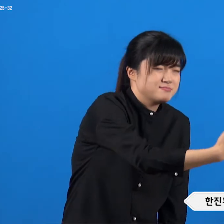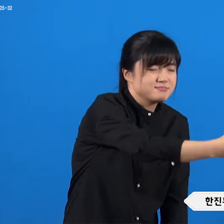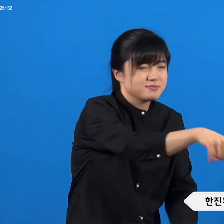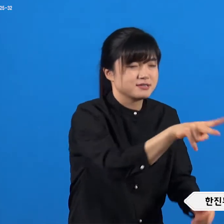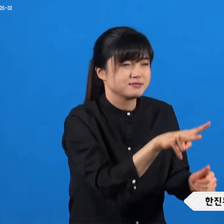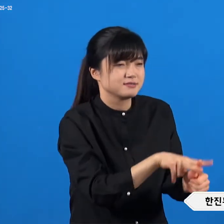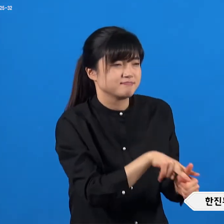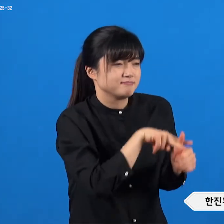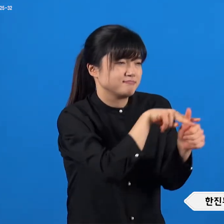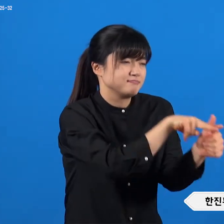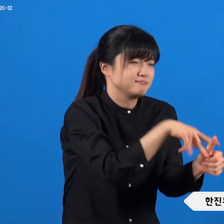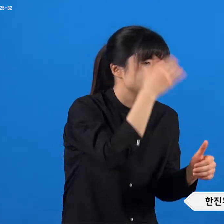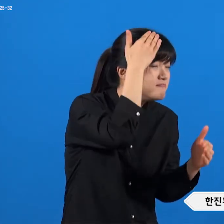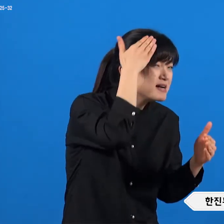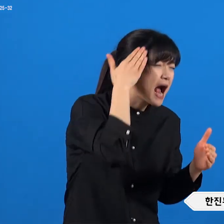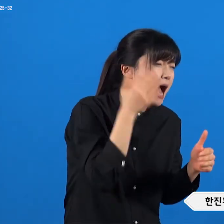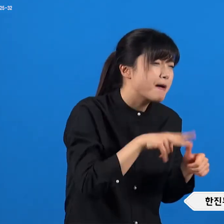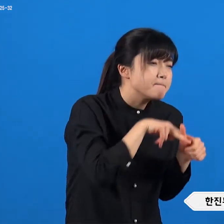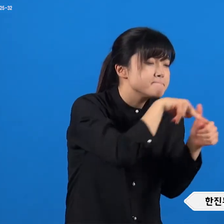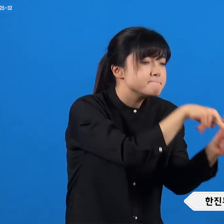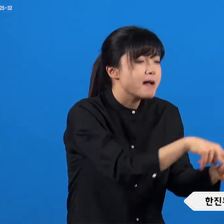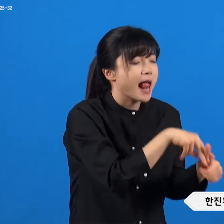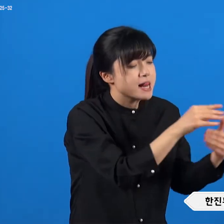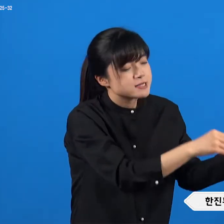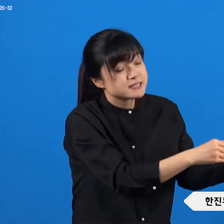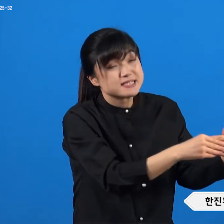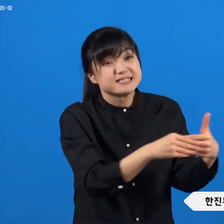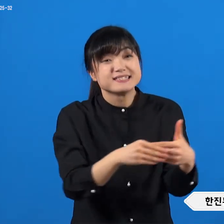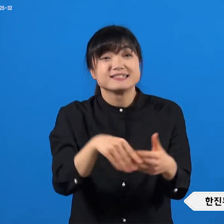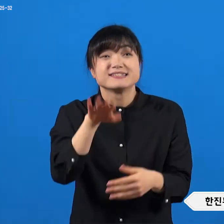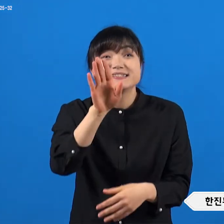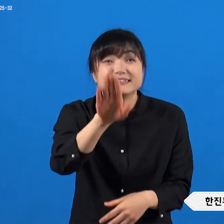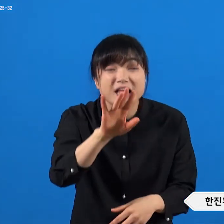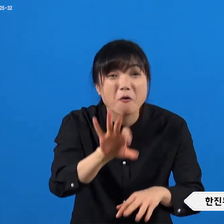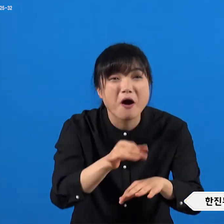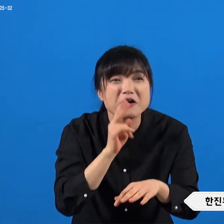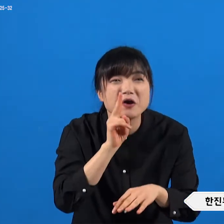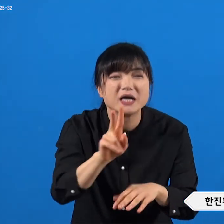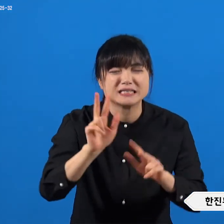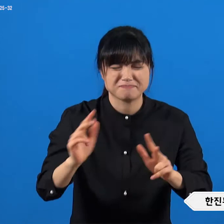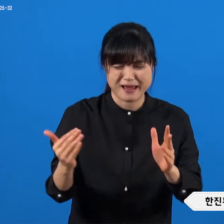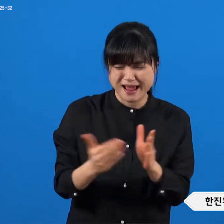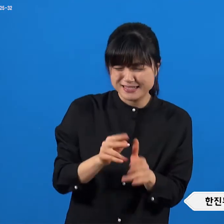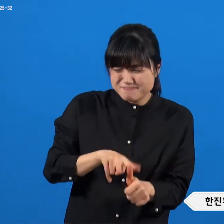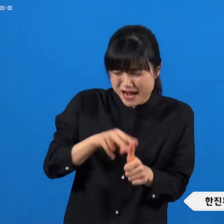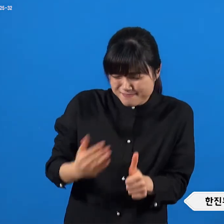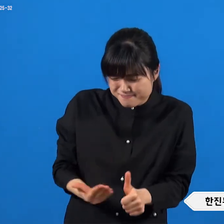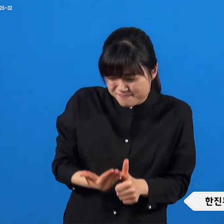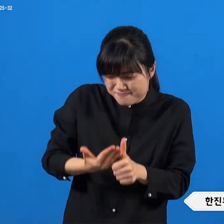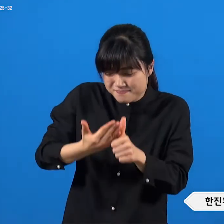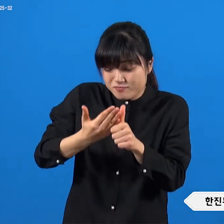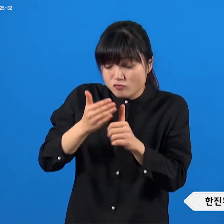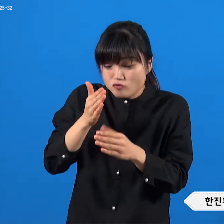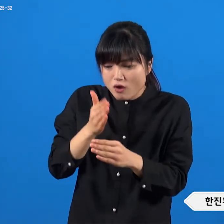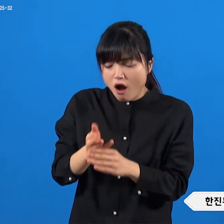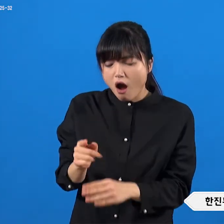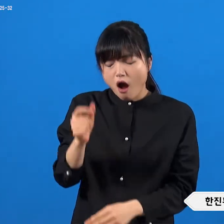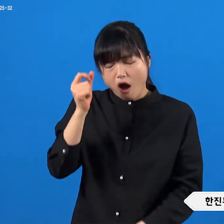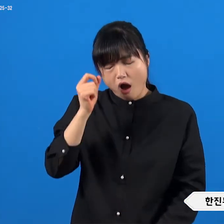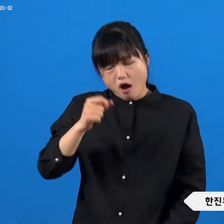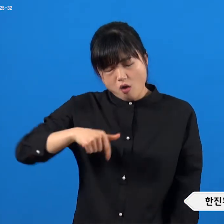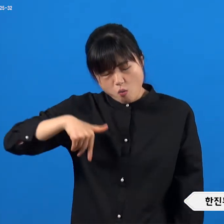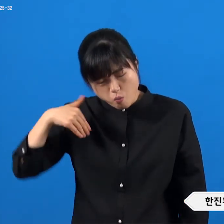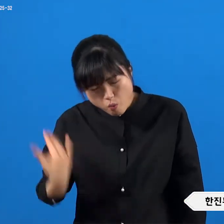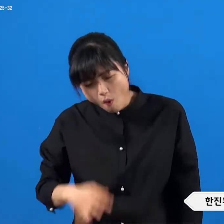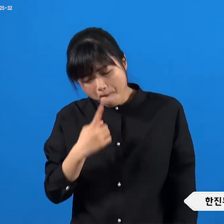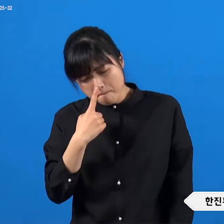검은 종말을 이끌고 왕 앞에 나아갔습니다. 폐하, 제가 수십 년 말을 길러보았지만 이렇게 훌륭한